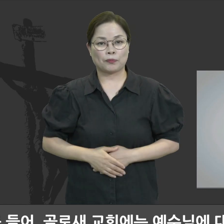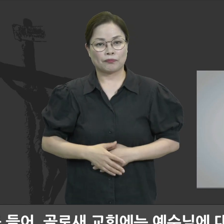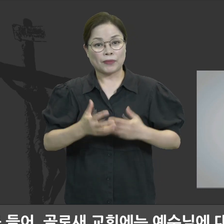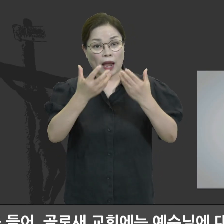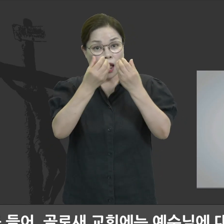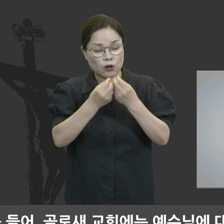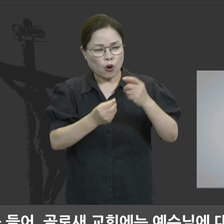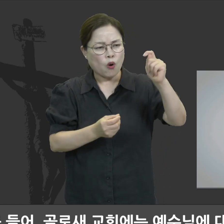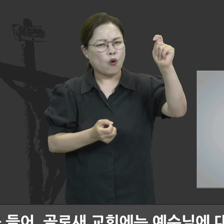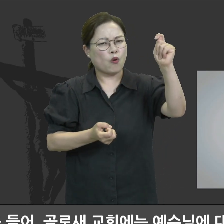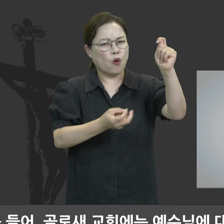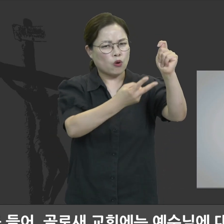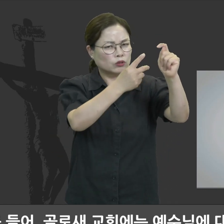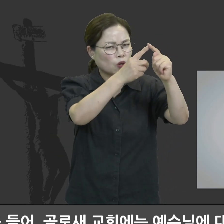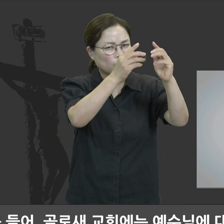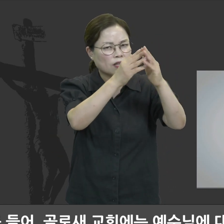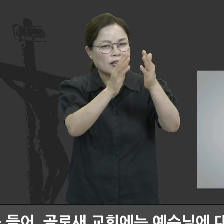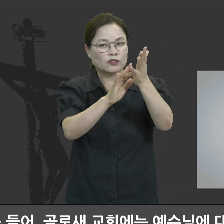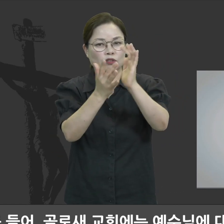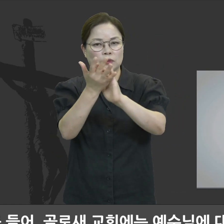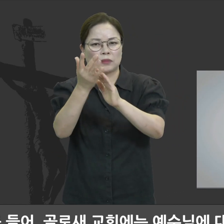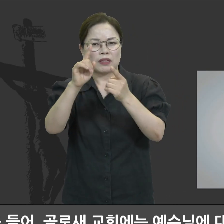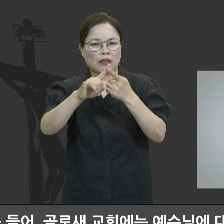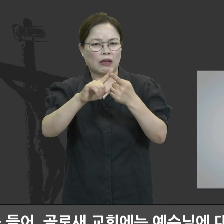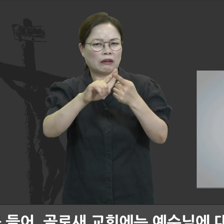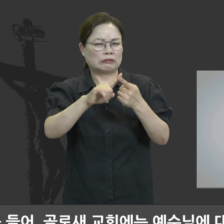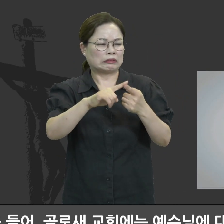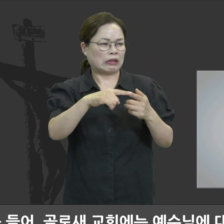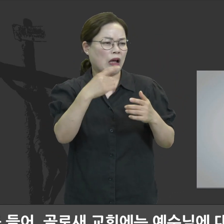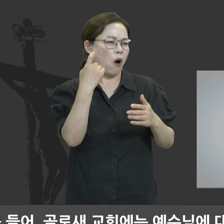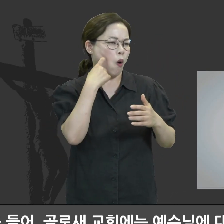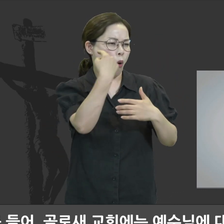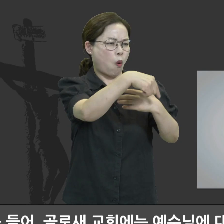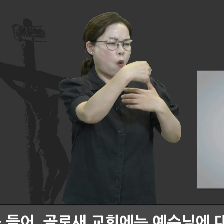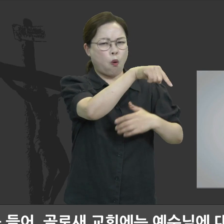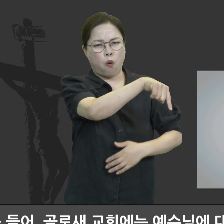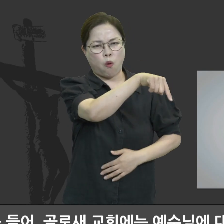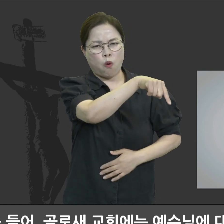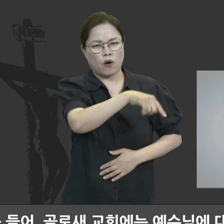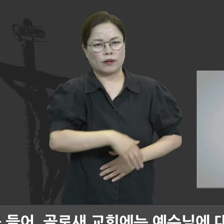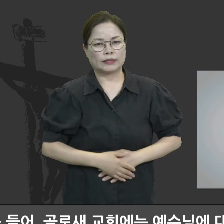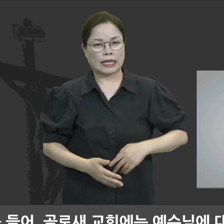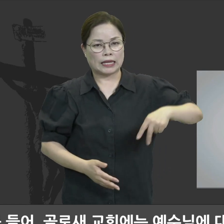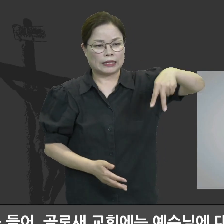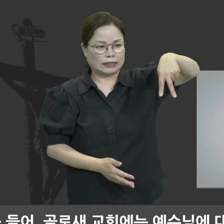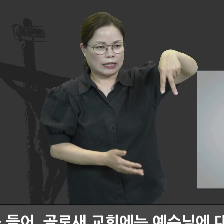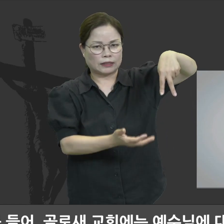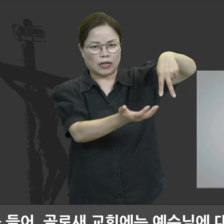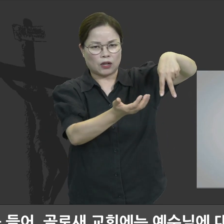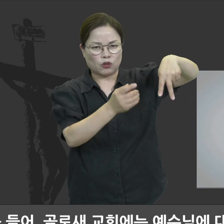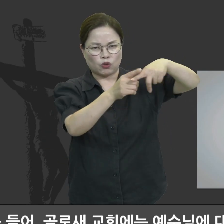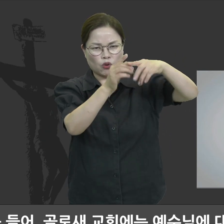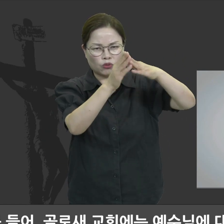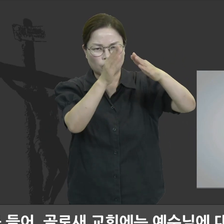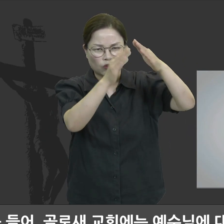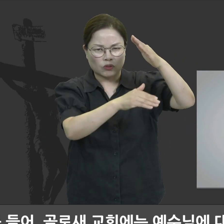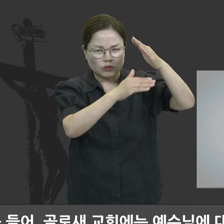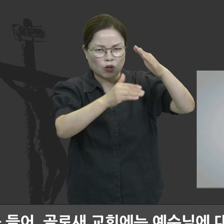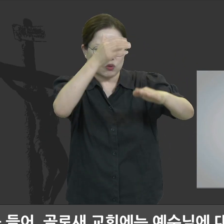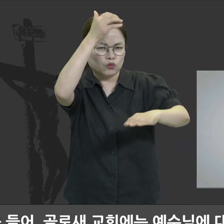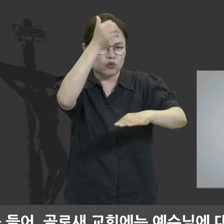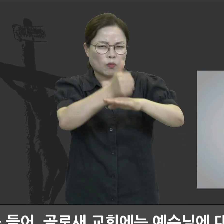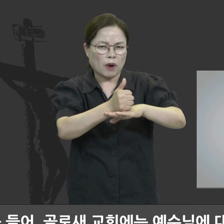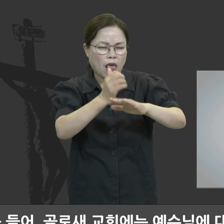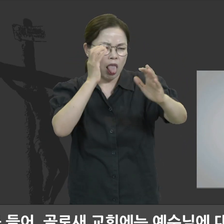들어 골로새 교회에는 예수님에 대한 거짓된 가르침이 있었고 데살로니가 교회의 성도들은 종말론에